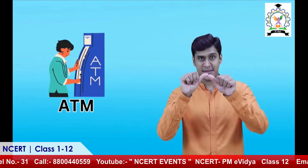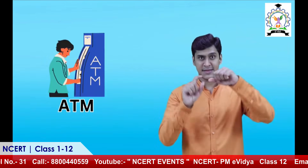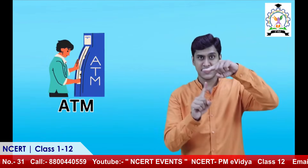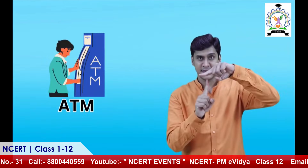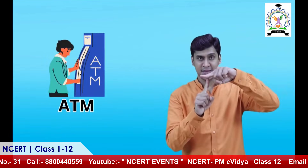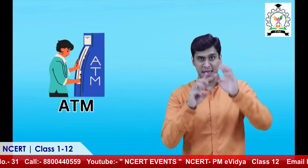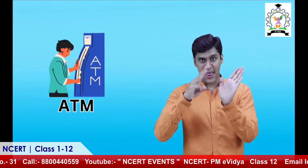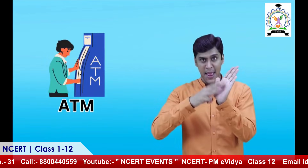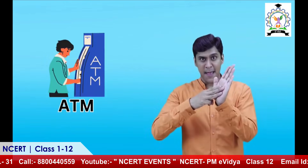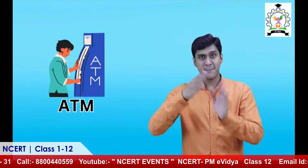एटीएम